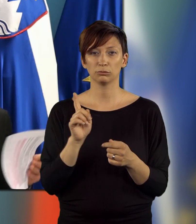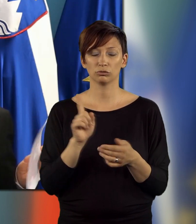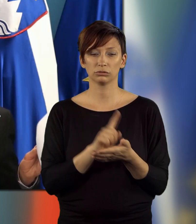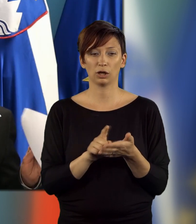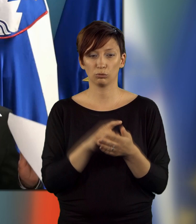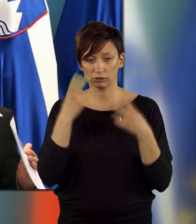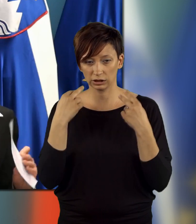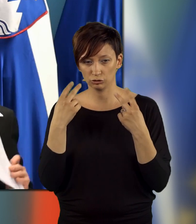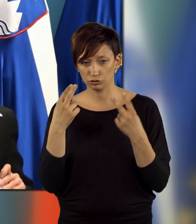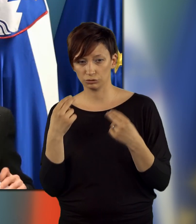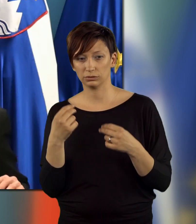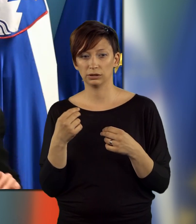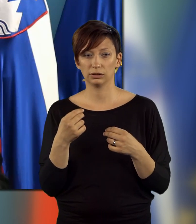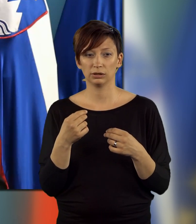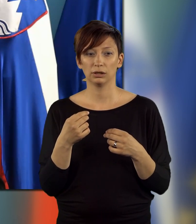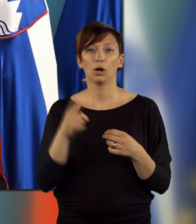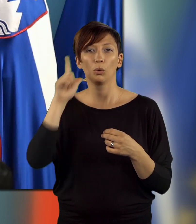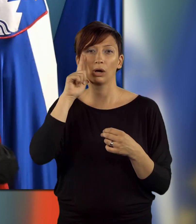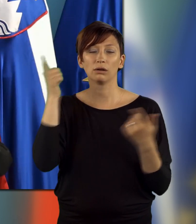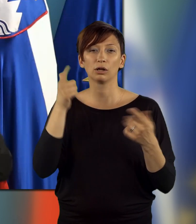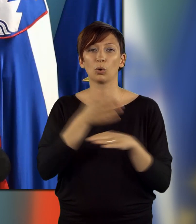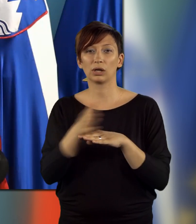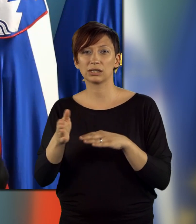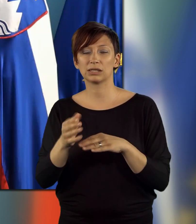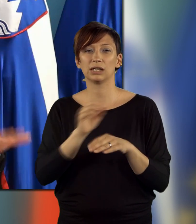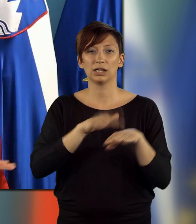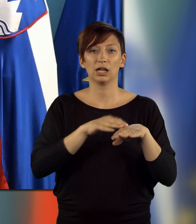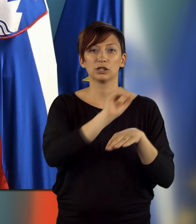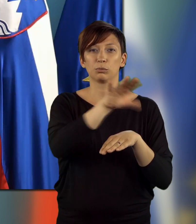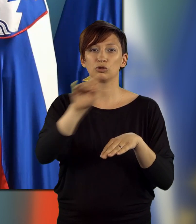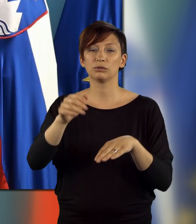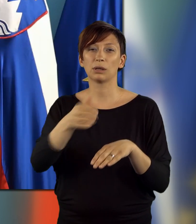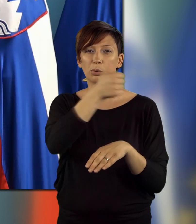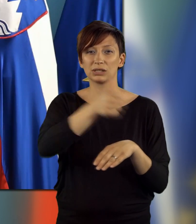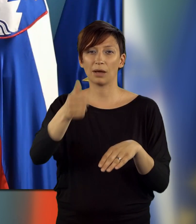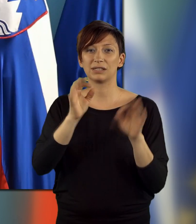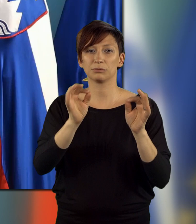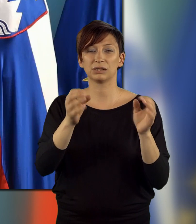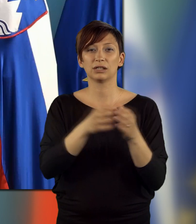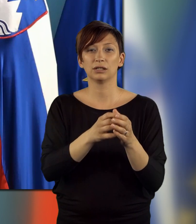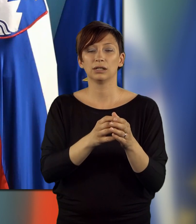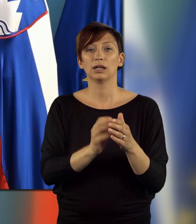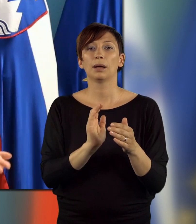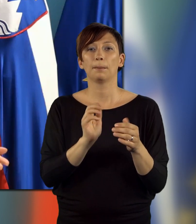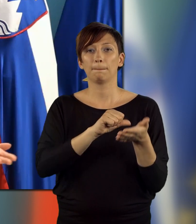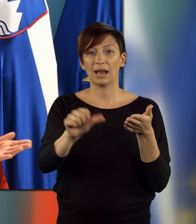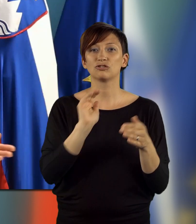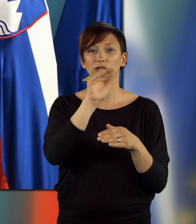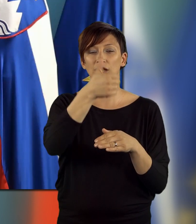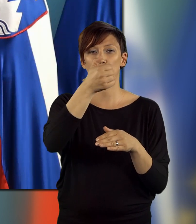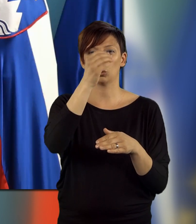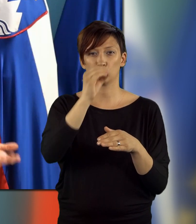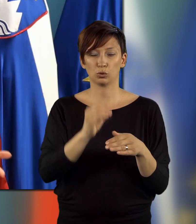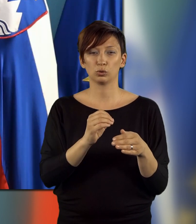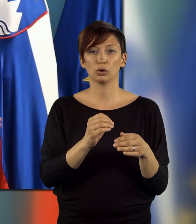sam moment, v glavnem lahko vam kasneje sporočim za vse posamezne specialnosti, plačilo je nad 100%